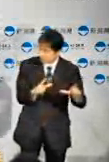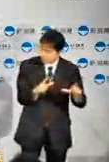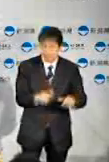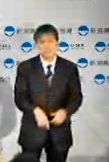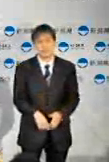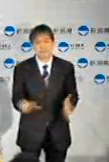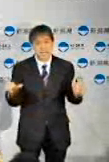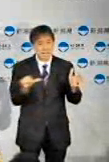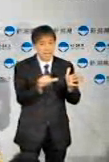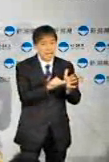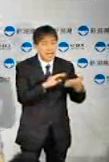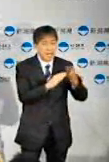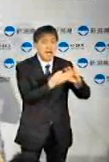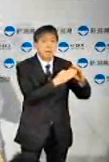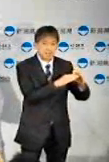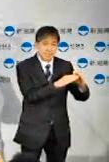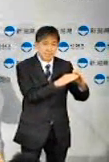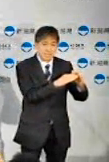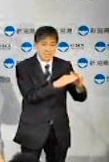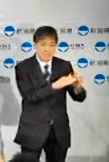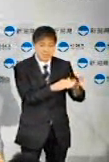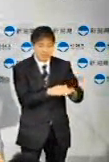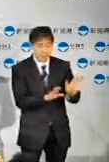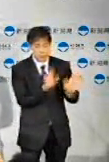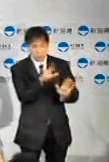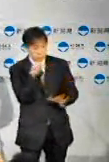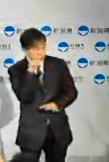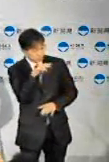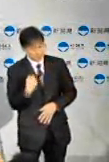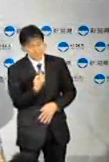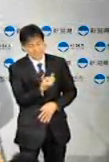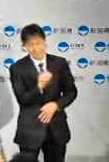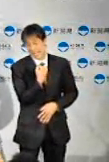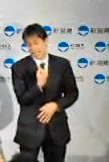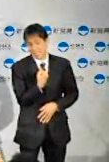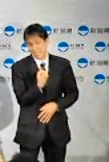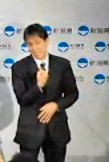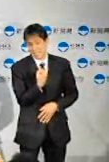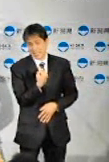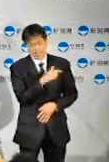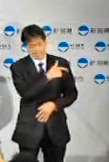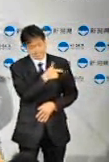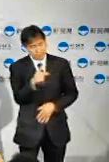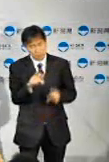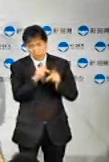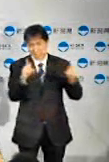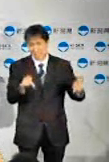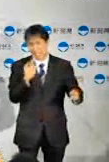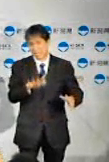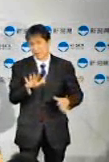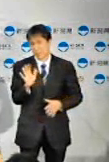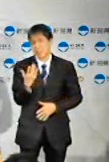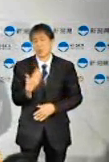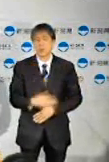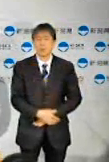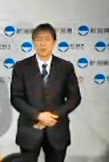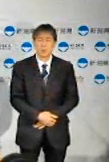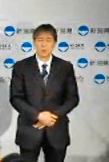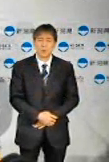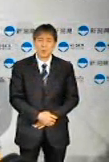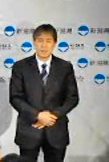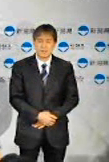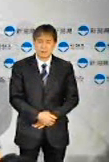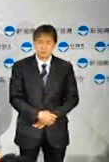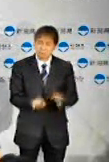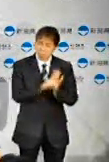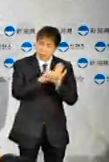ですね、遠隔授業の様子を実際見に行っておりまして、まあ、いろんな課題があるんでしょうけど、これは非常に、まあ、